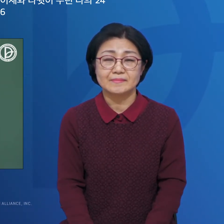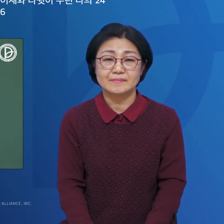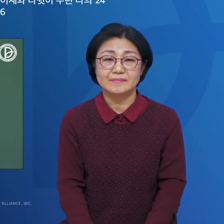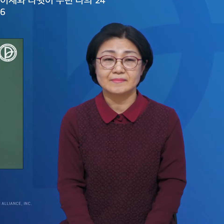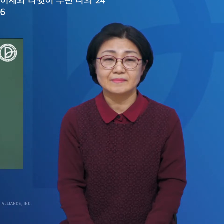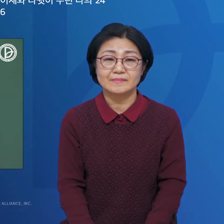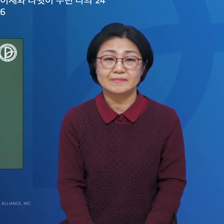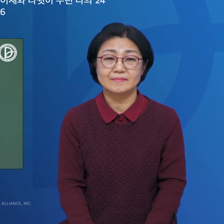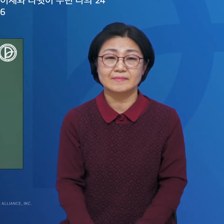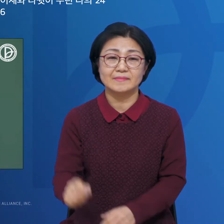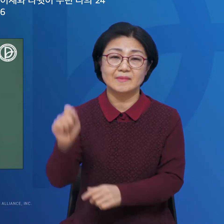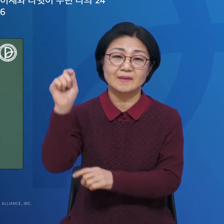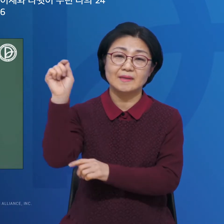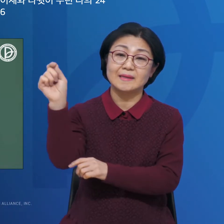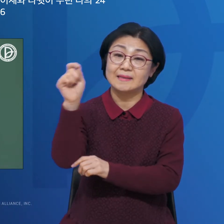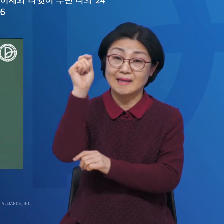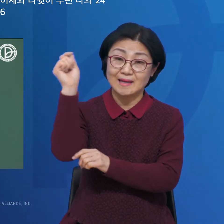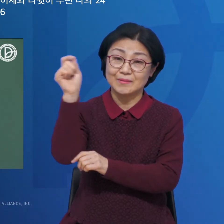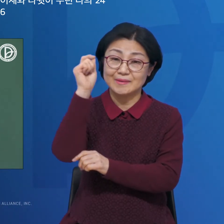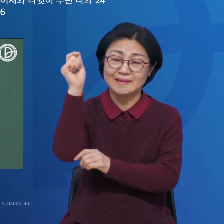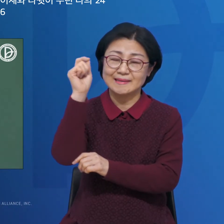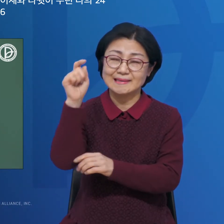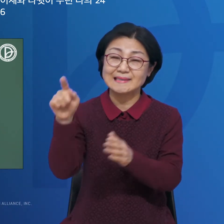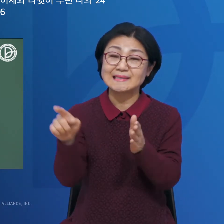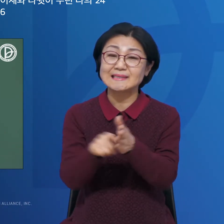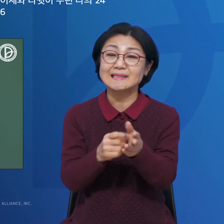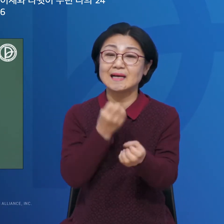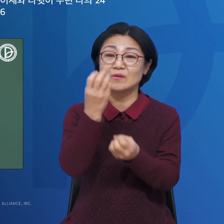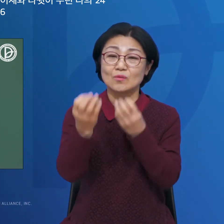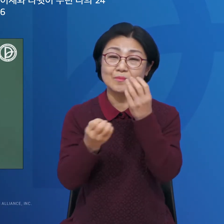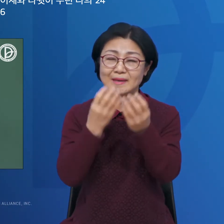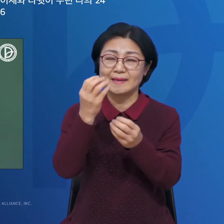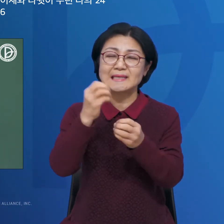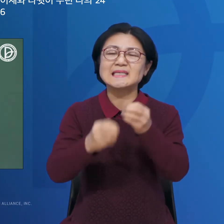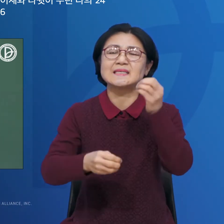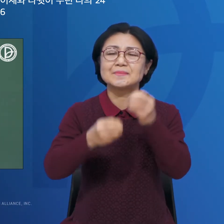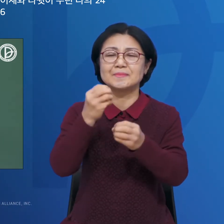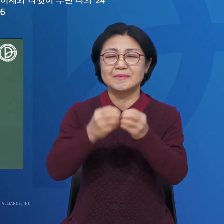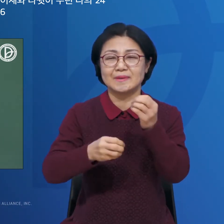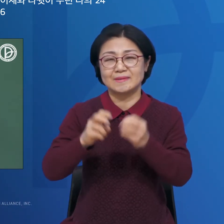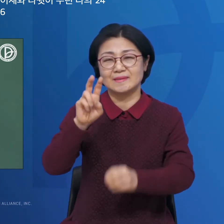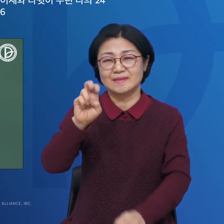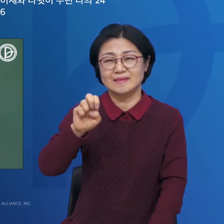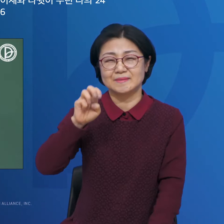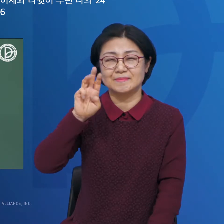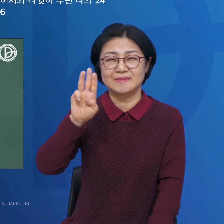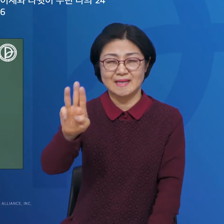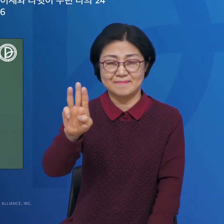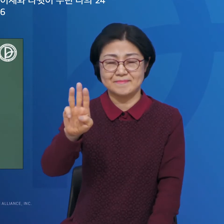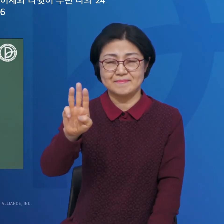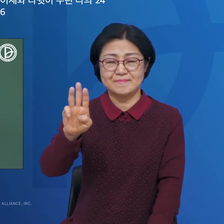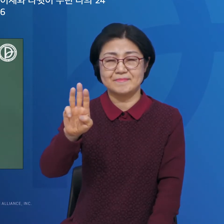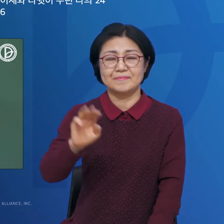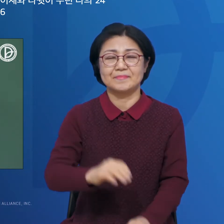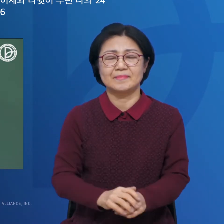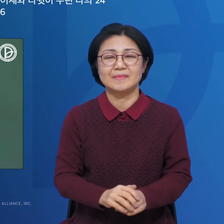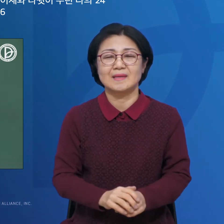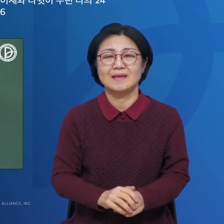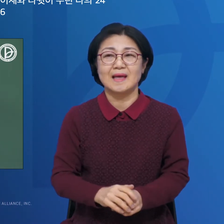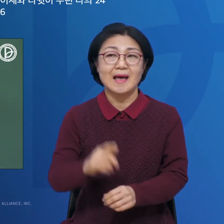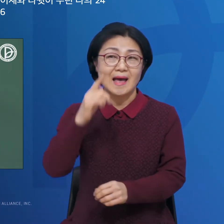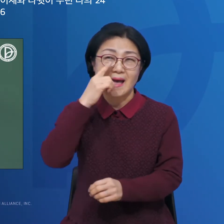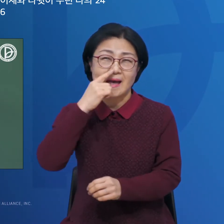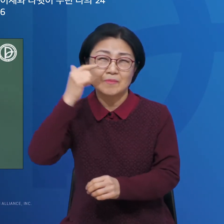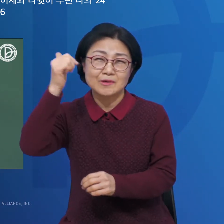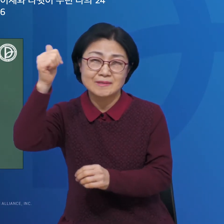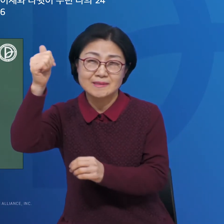시편 23편에 자기 신앙 고백이 갑작스럽게 나온 것이 아니고 아버지로부터 전달받았죠. So the confession of faith that David makes in